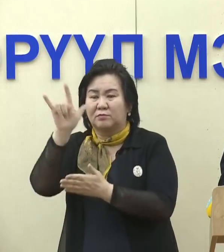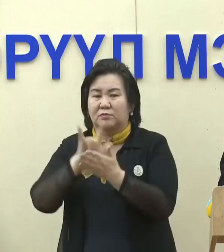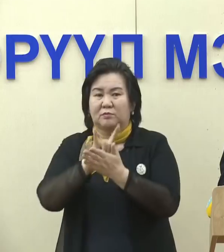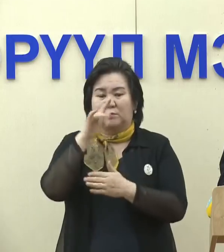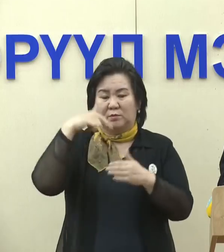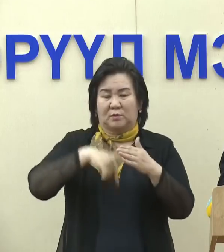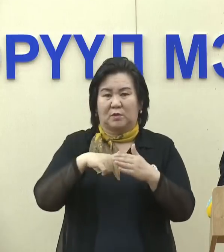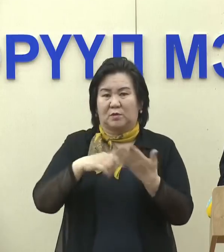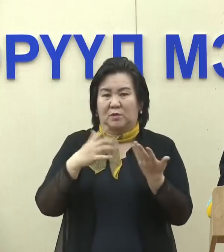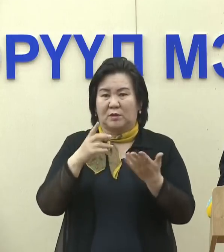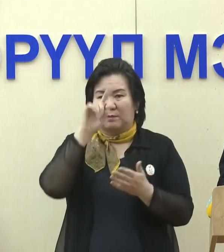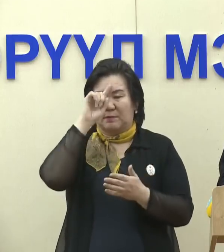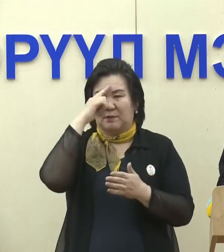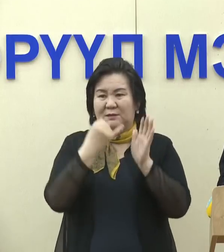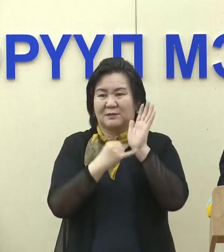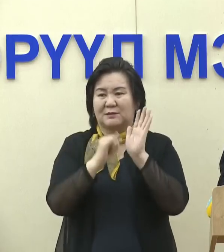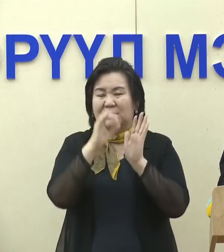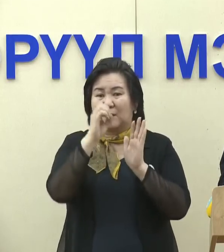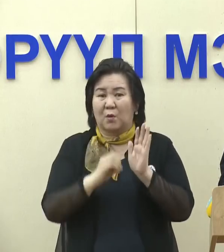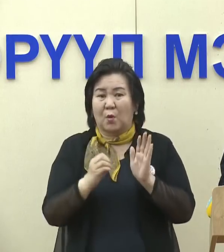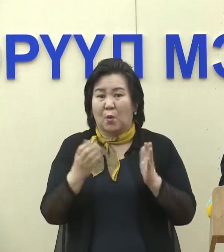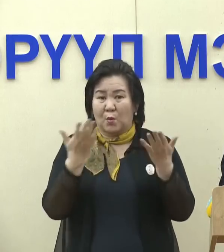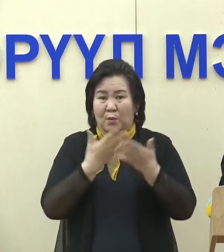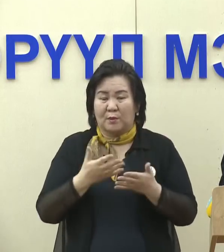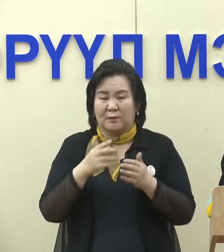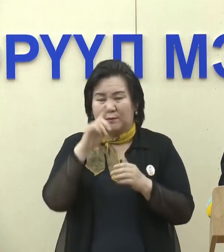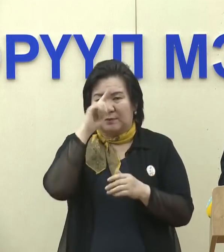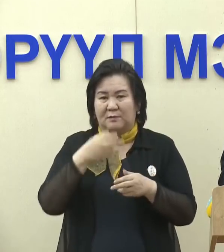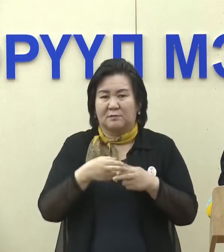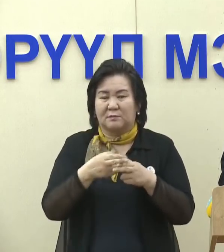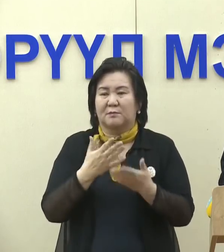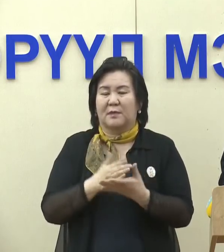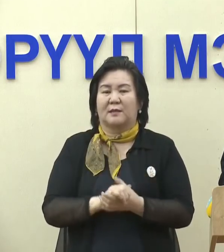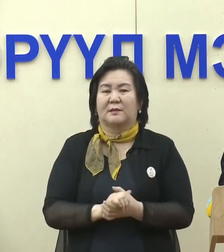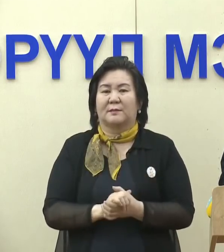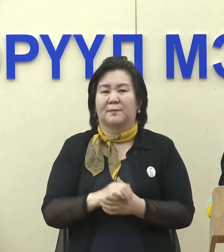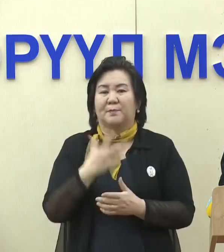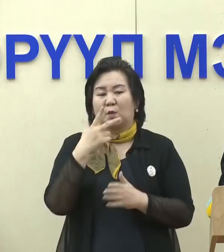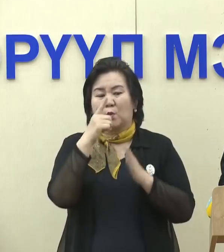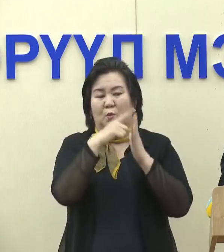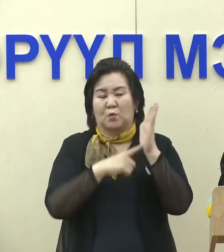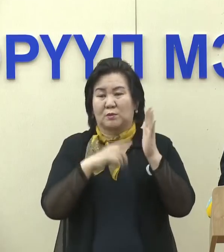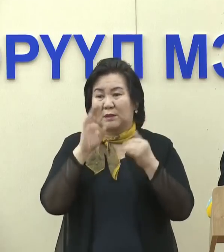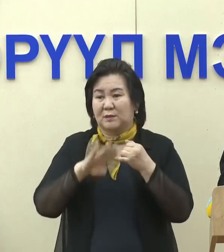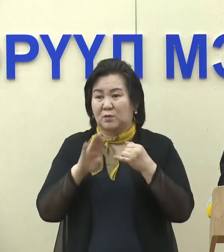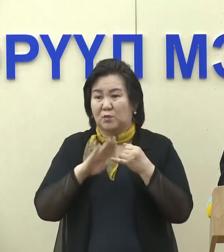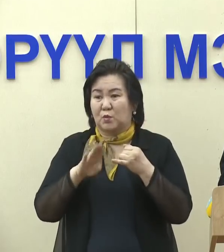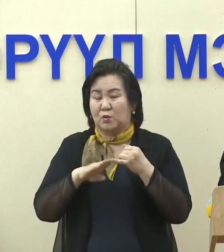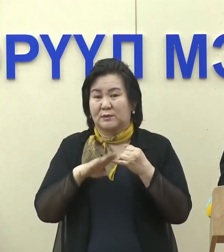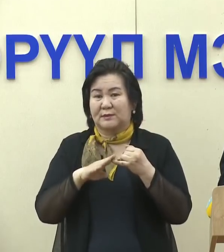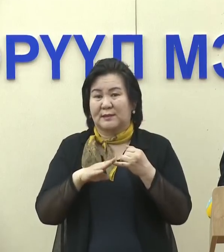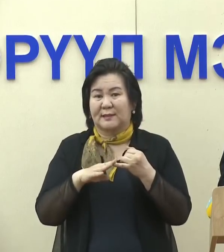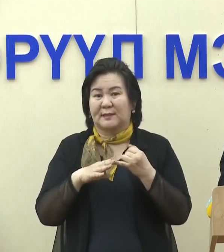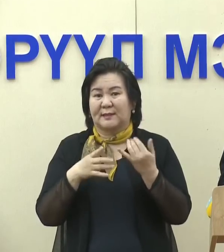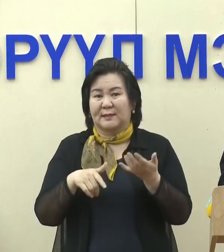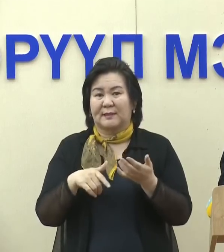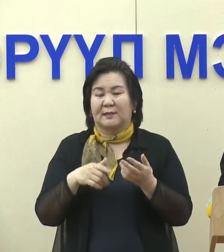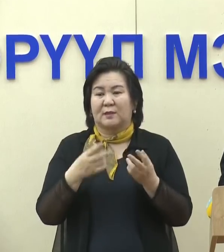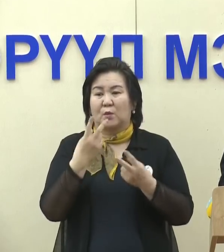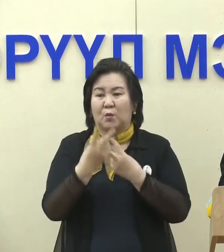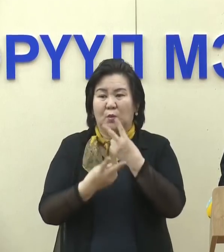дотоодын нислэгийнхаа 60% цоцолж байгаагаа мэдгдсэн байна. За 3-р сарын сүүлчээс энэ цоцлох